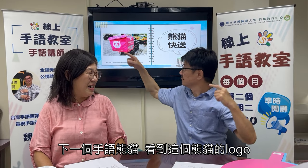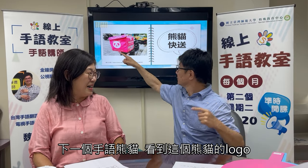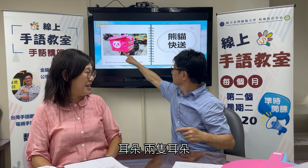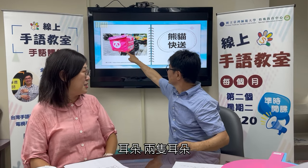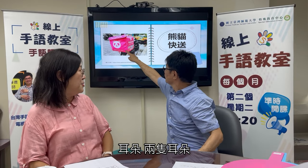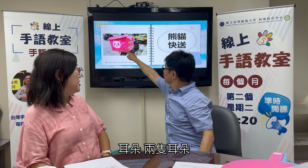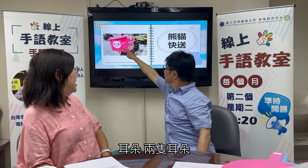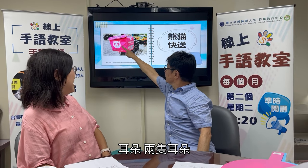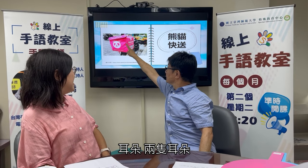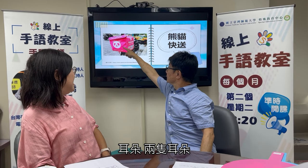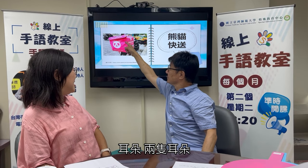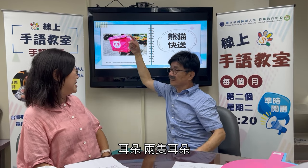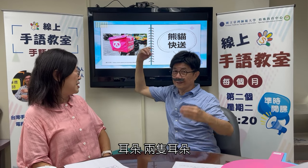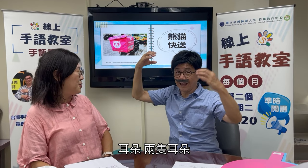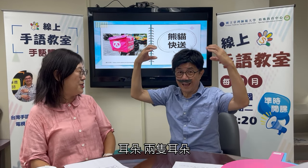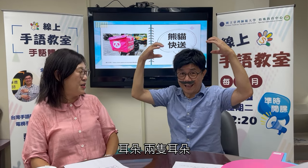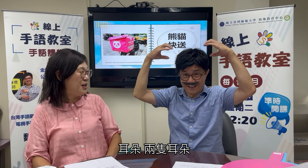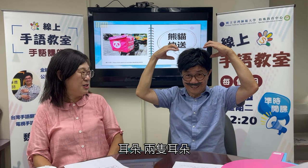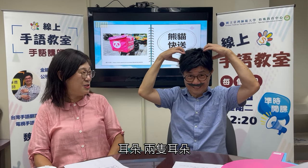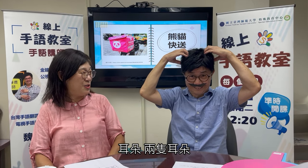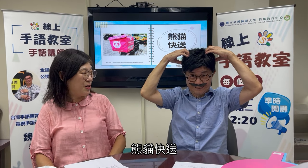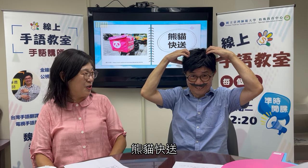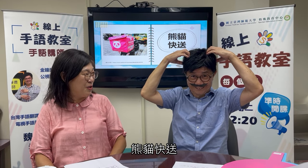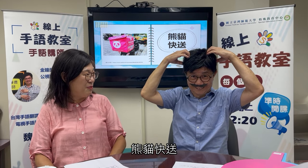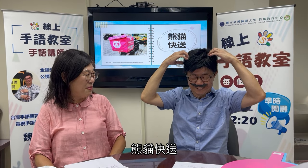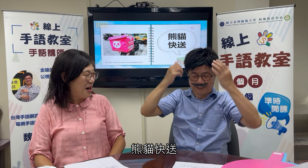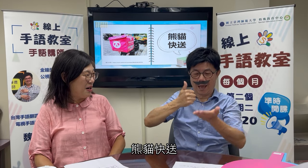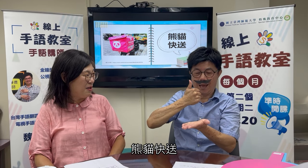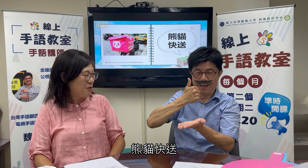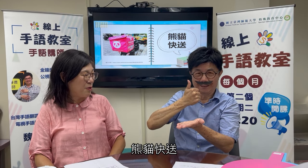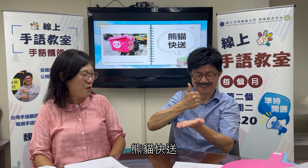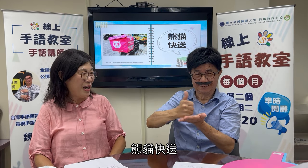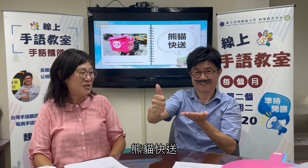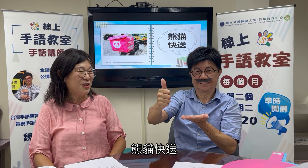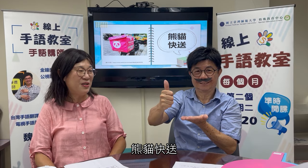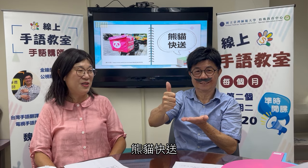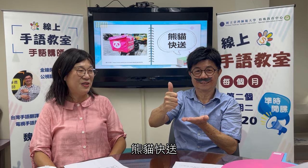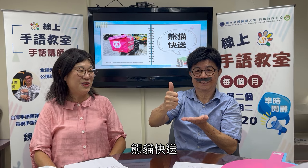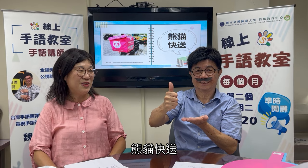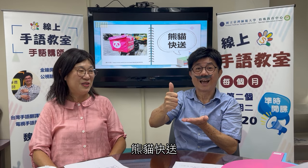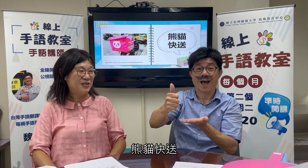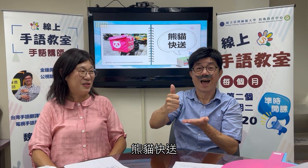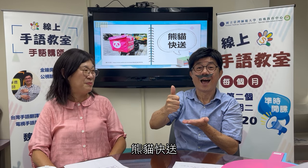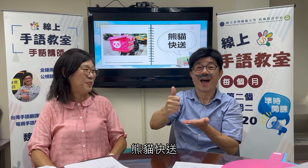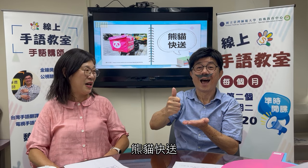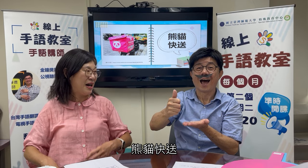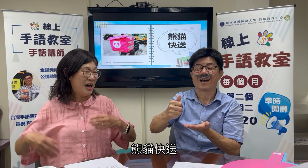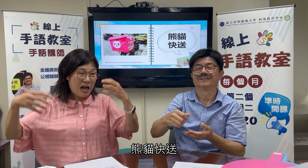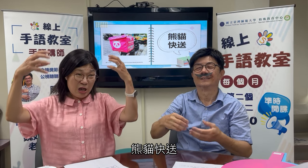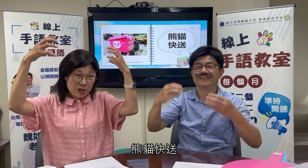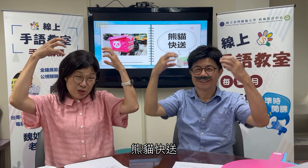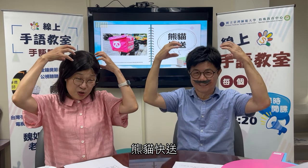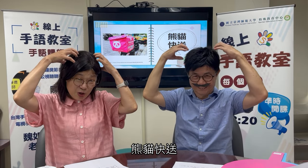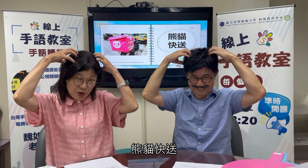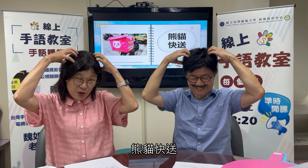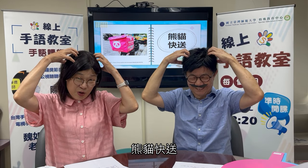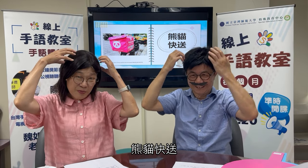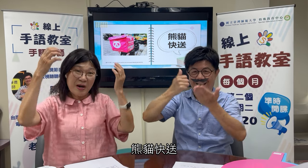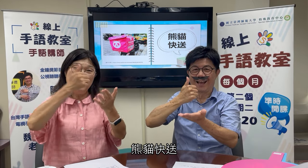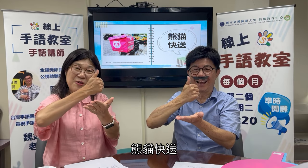耳朵，两只耳朵，熊猫快送，熊猫